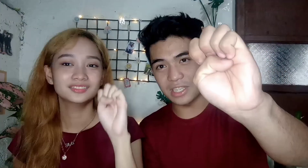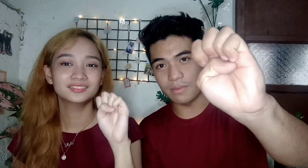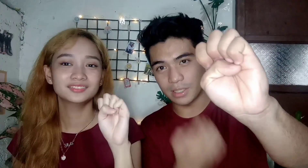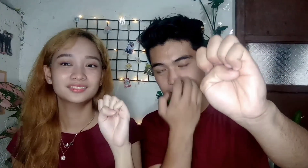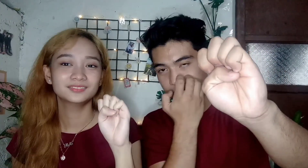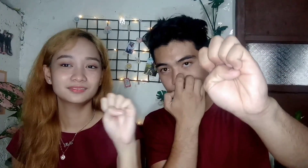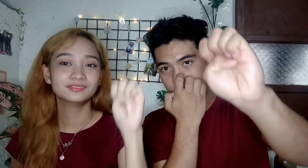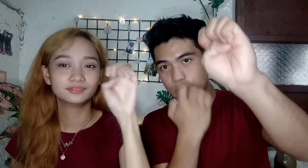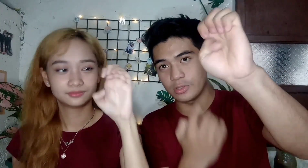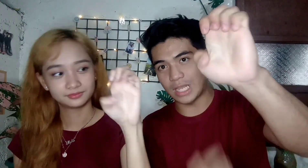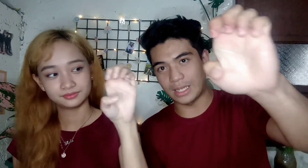sila mag-E. Pero that